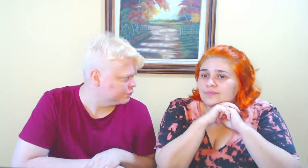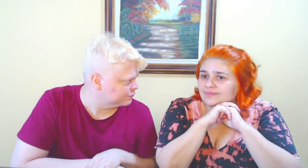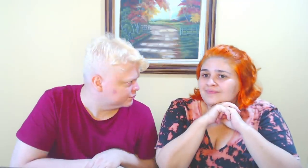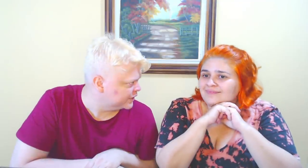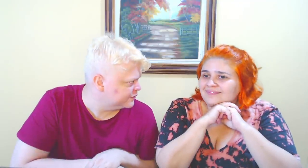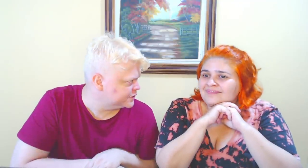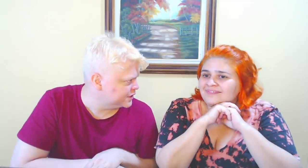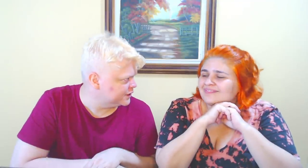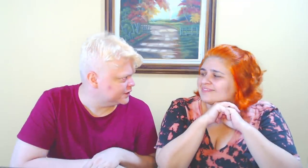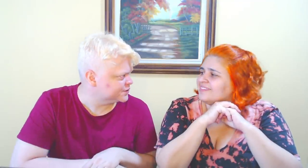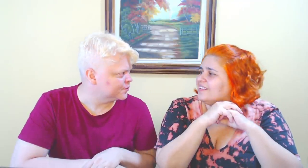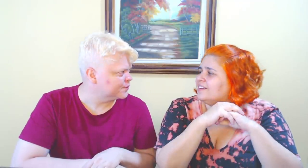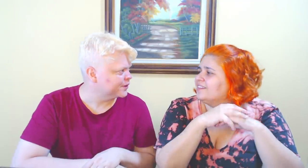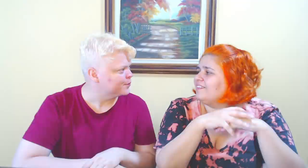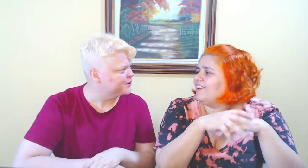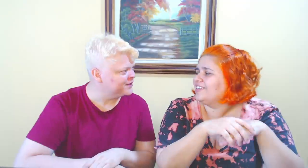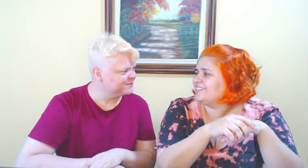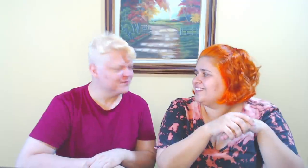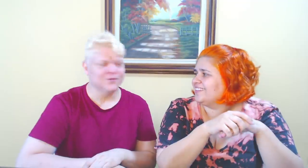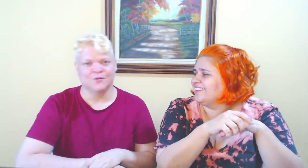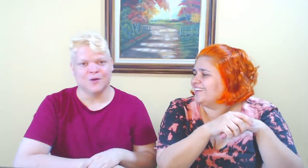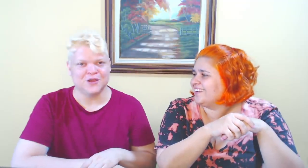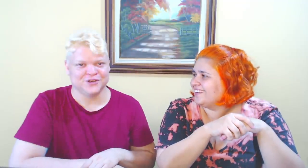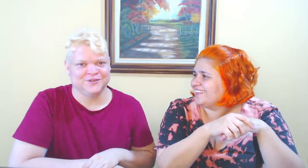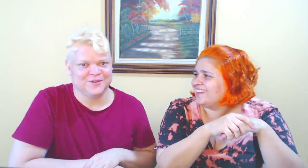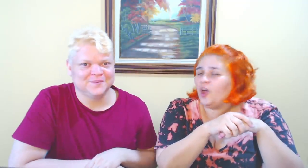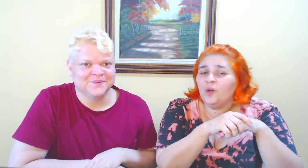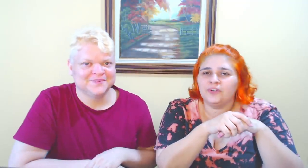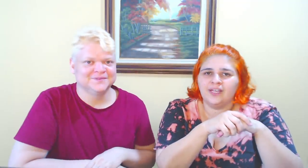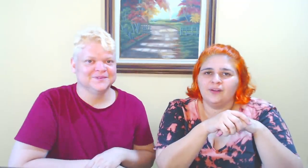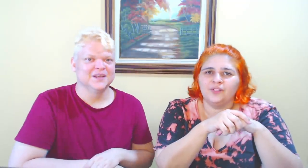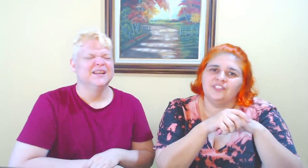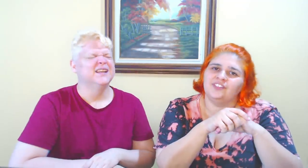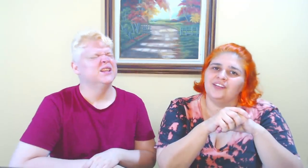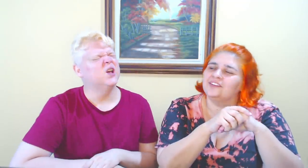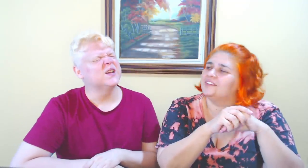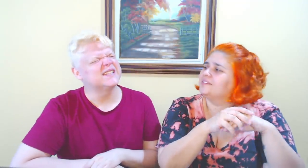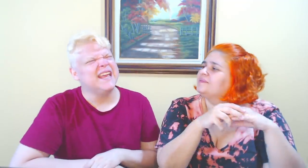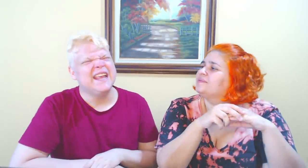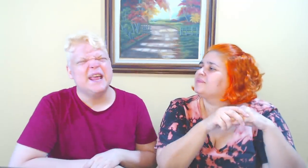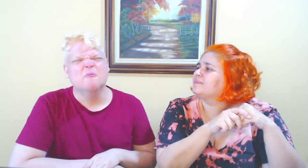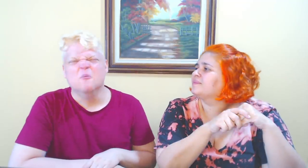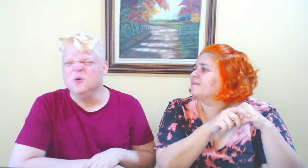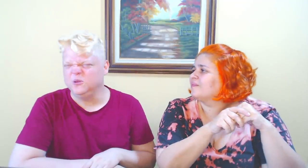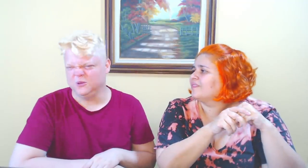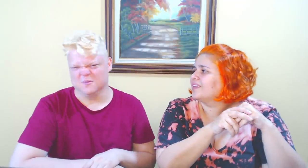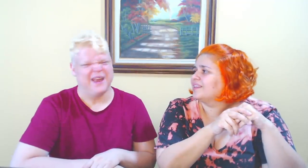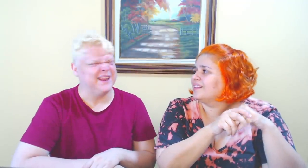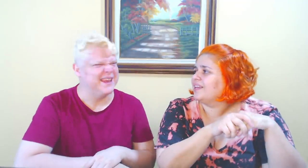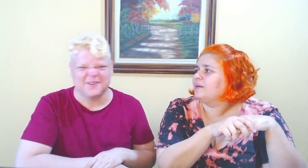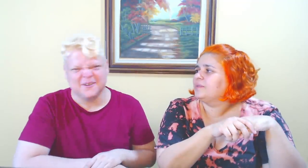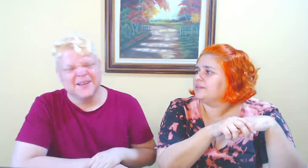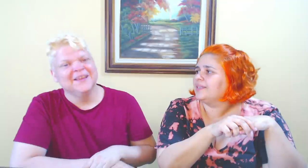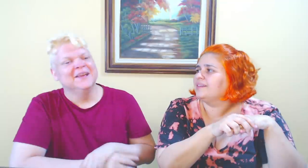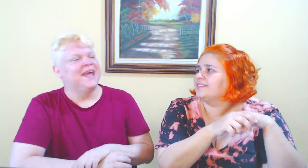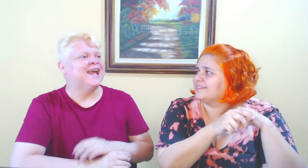David Anderson Como é que é o nome dele? Washington Washington O protagonista Nossa Ele é muito maneiro Ele é muito maneiro É cara